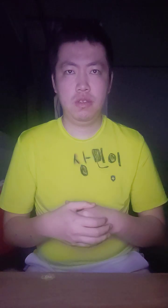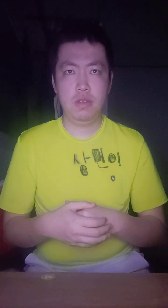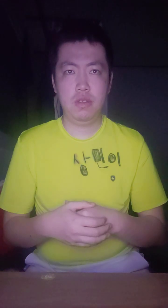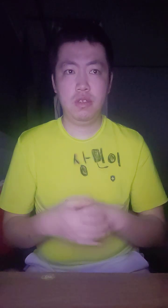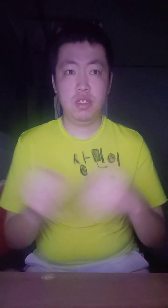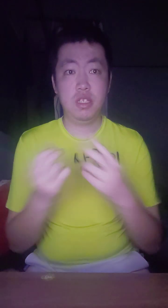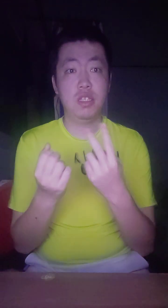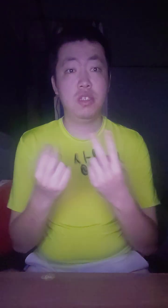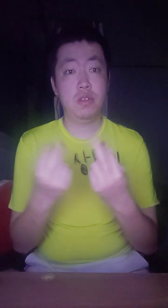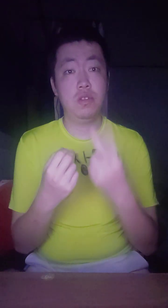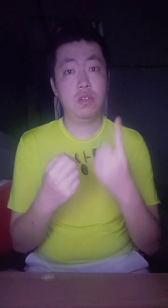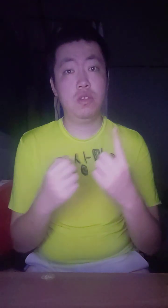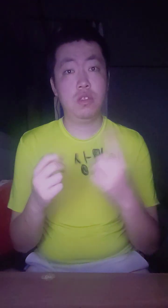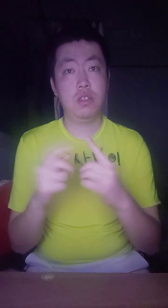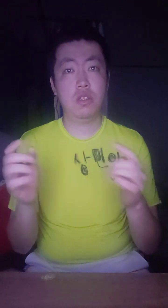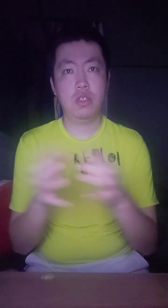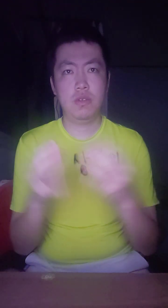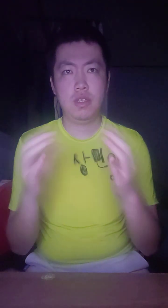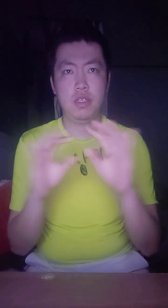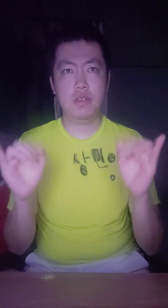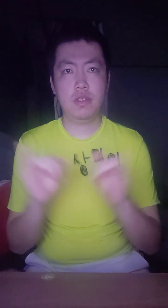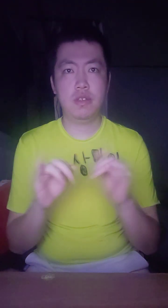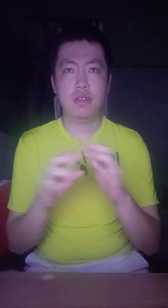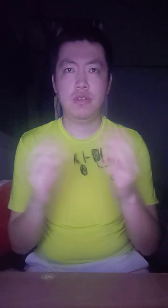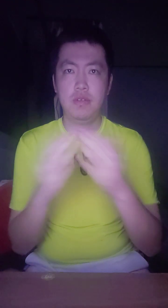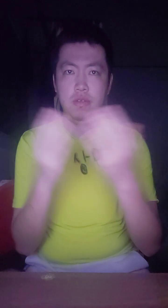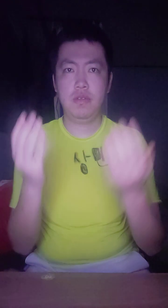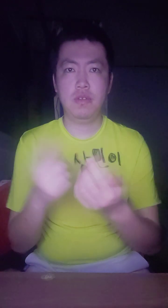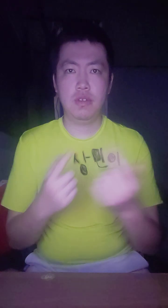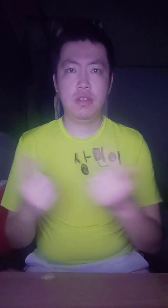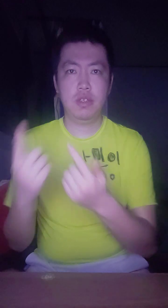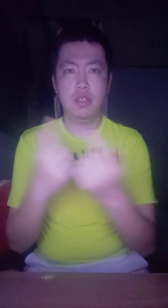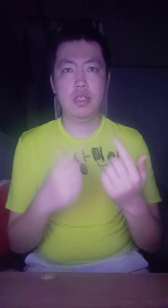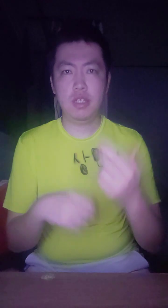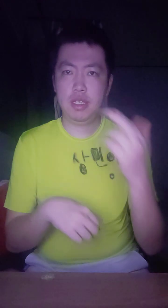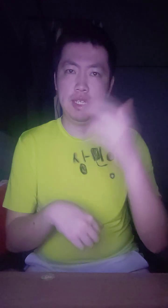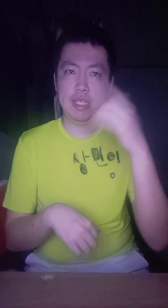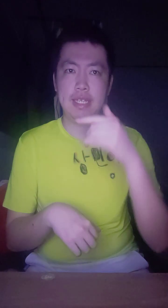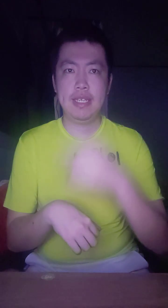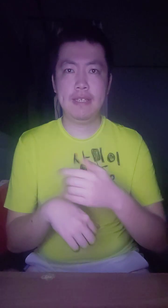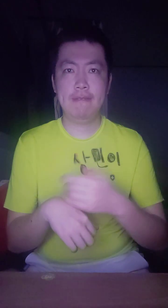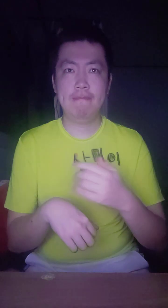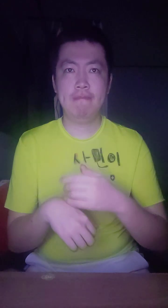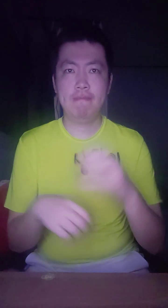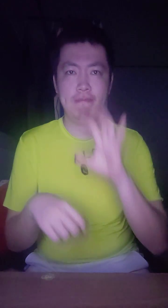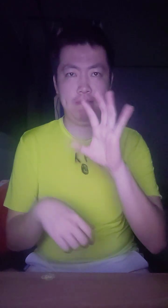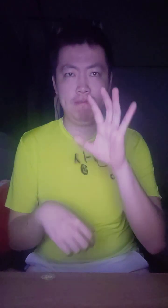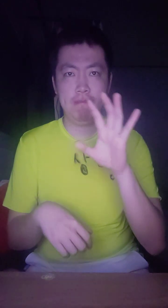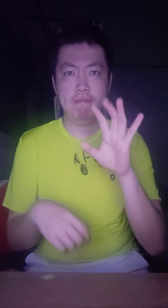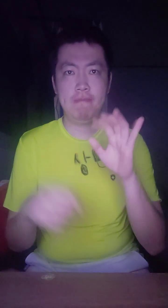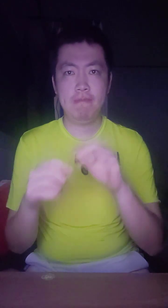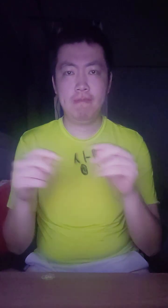지난 2021년 방학을 맞아 친구 집에서 지내던 20대 대학생 A씨가 화장실에서 차키를